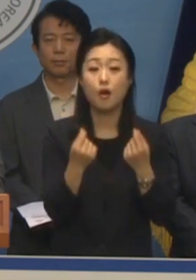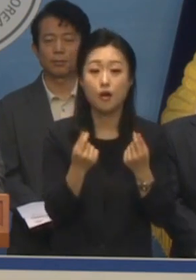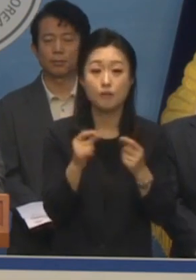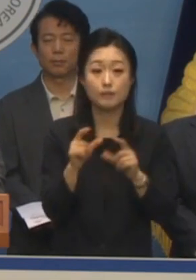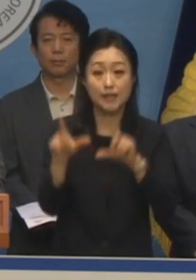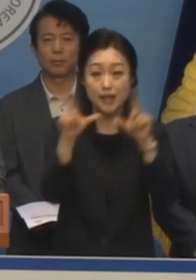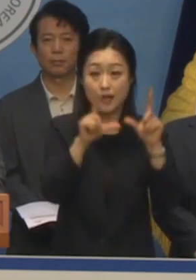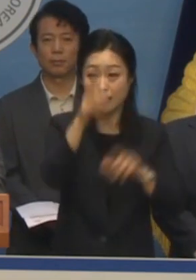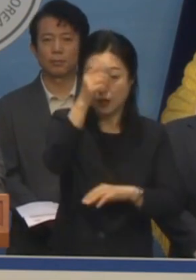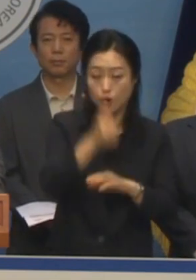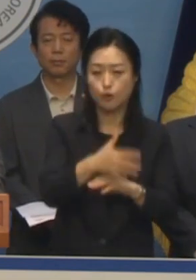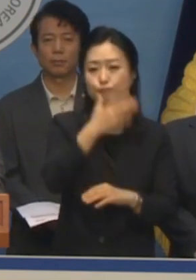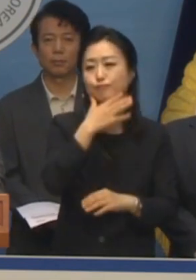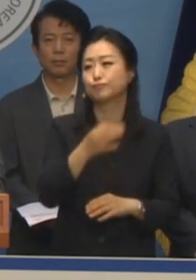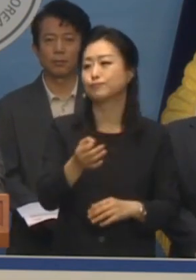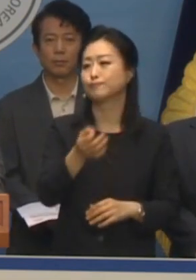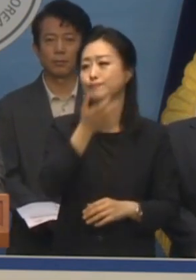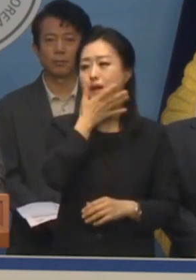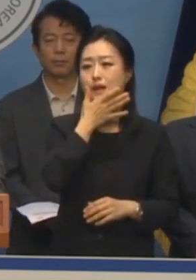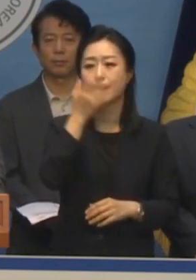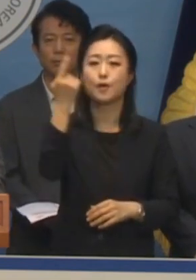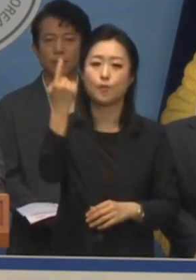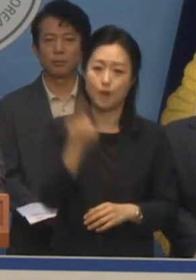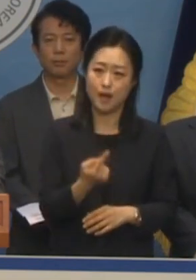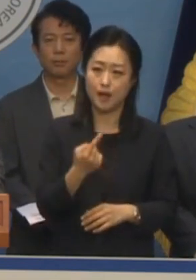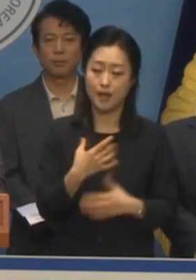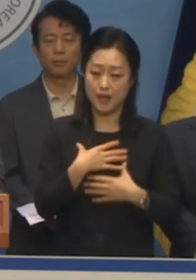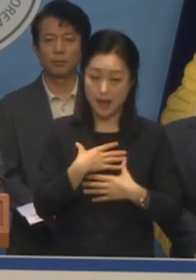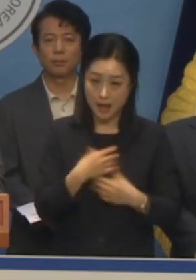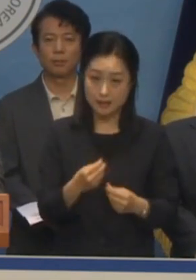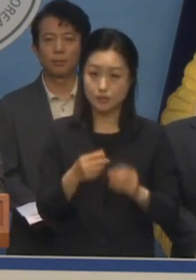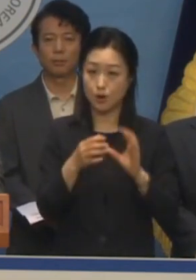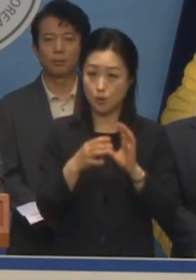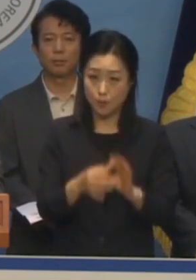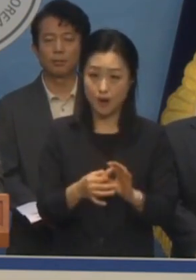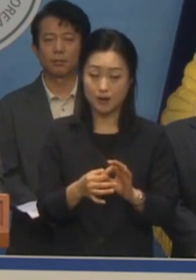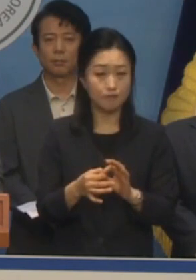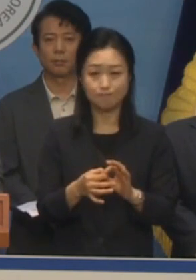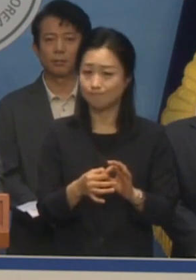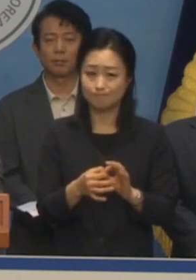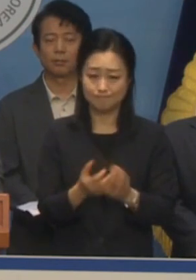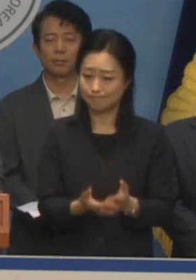여겼지만 불행하게도 여기에 아무런 안전장치가 없었습니다.